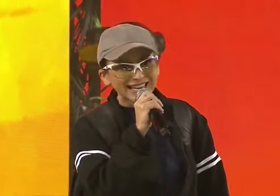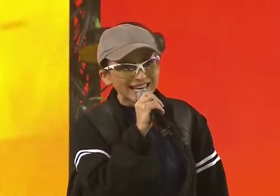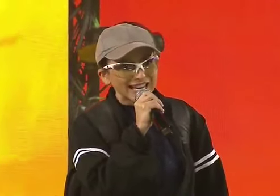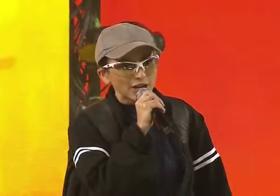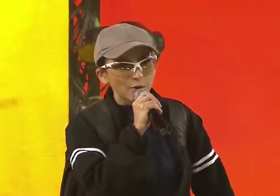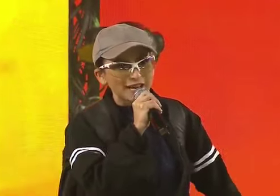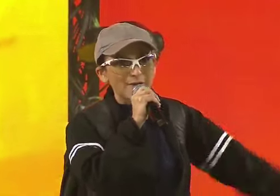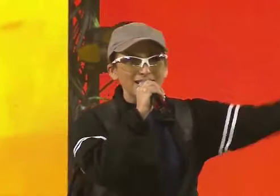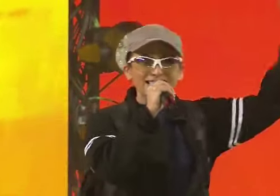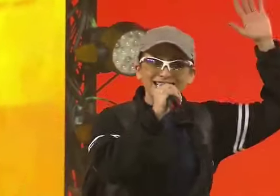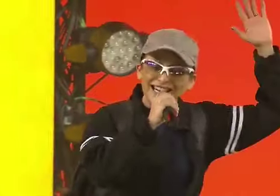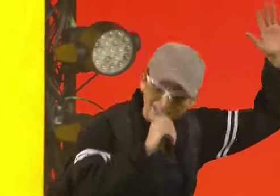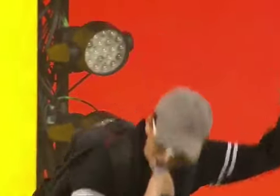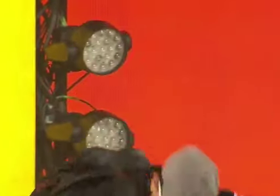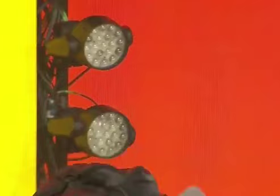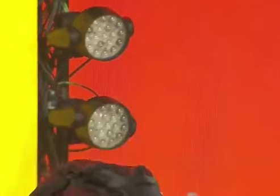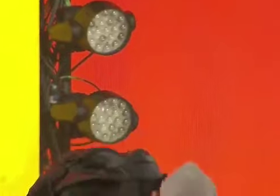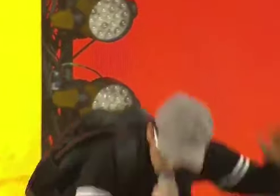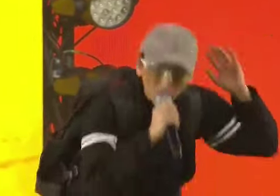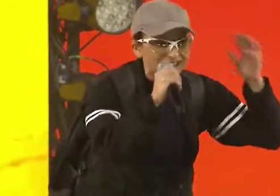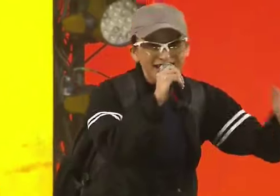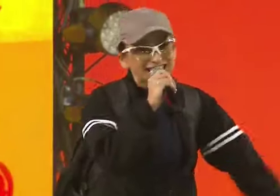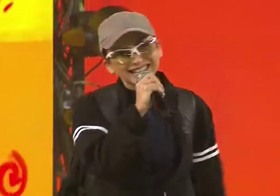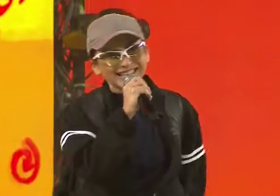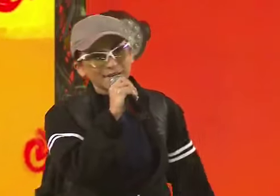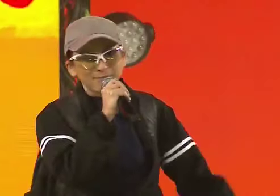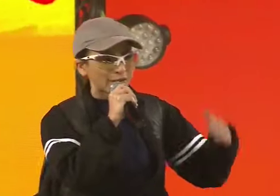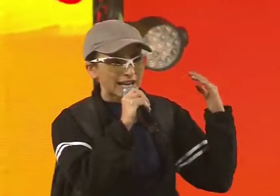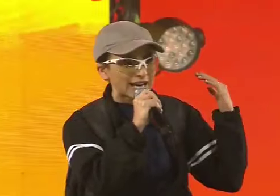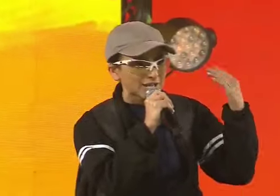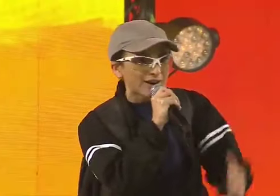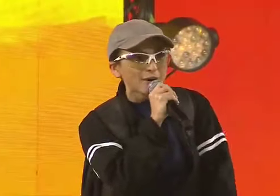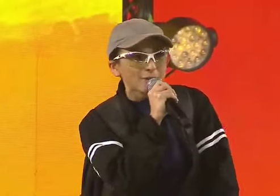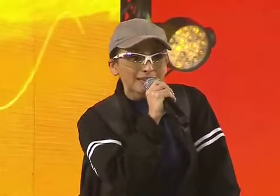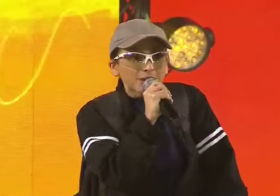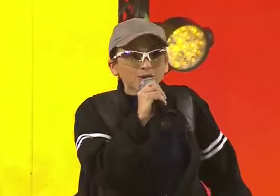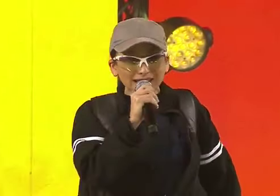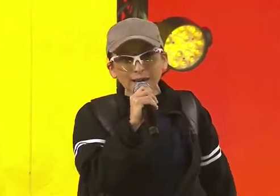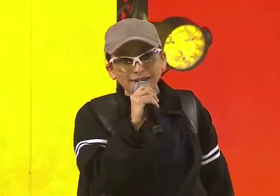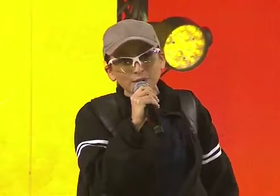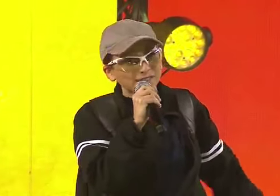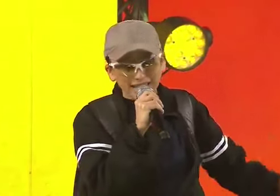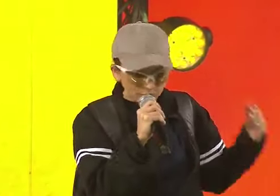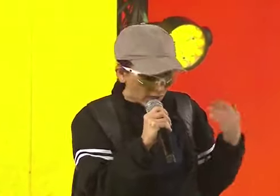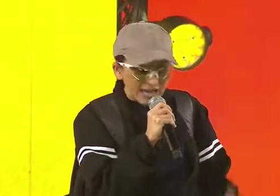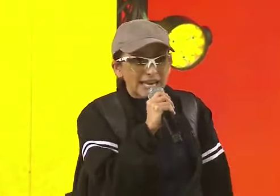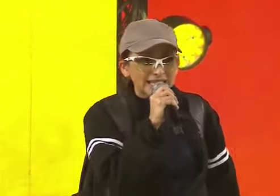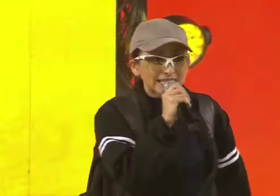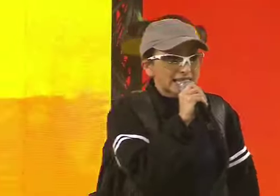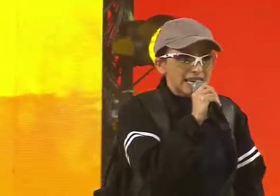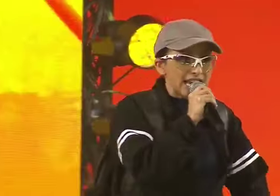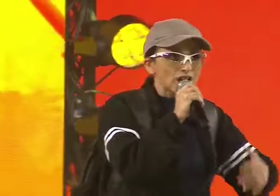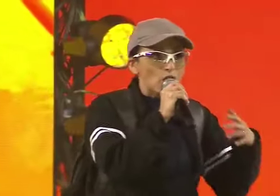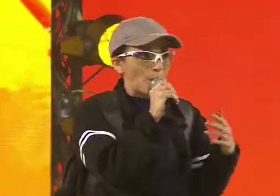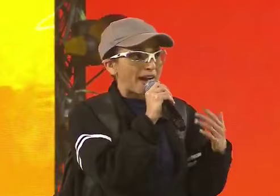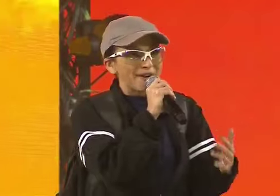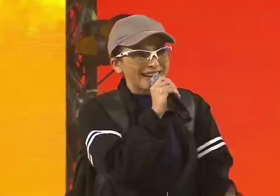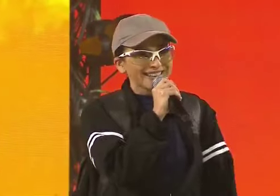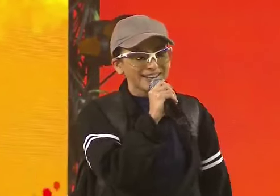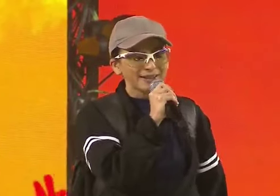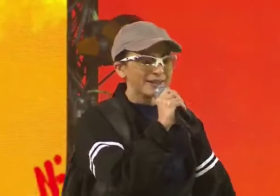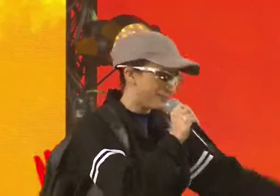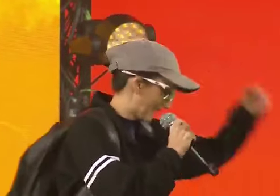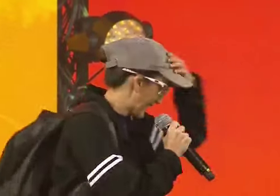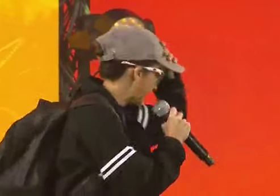FC, no me queda más que hacerles, man, una reverencia, porque el trabajo y el vete que ustedes han venido haciendo es